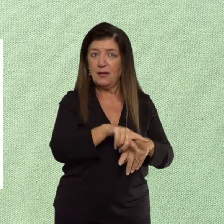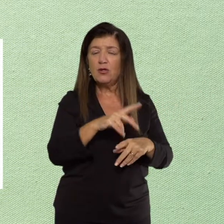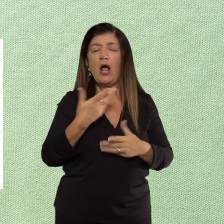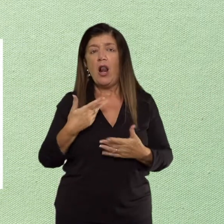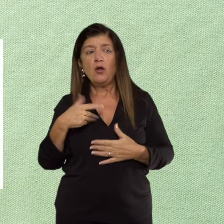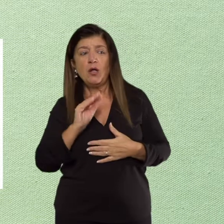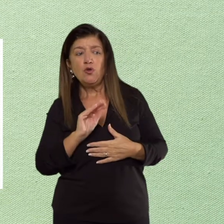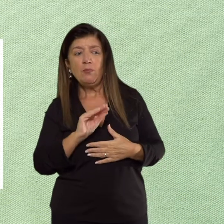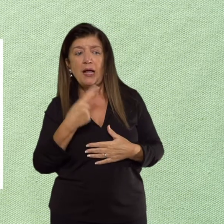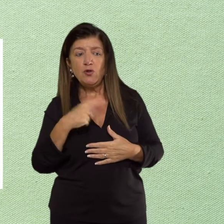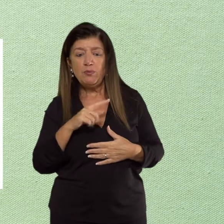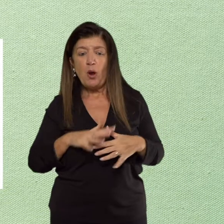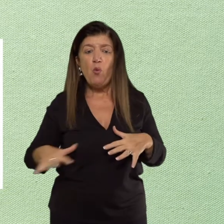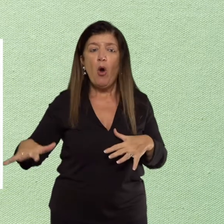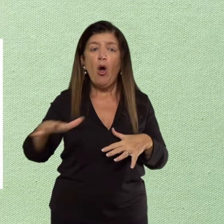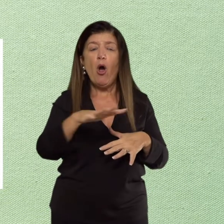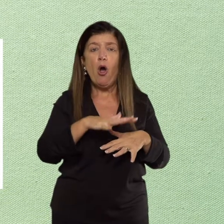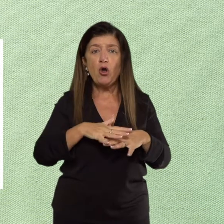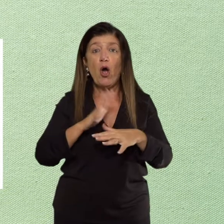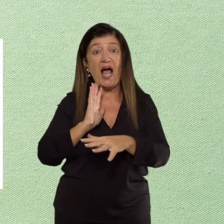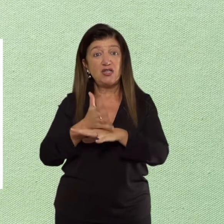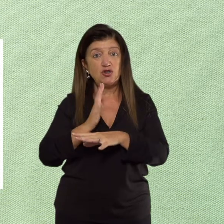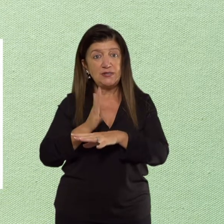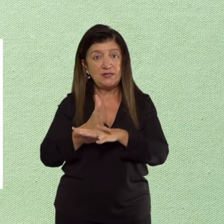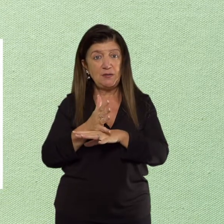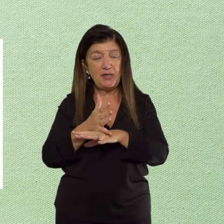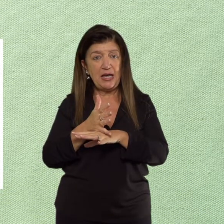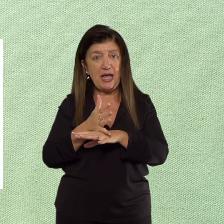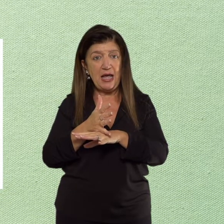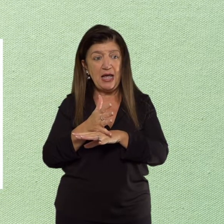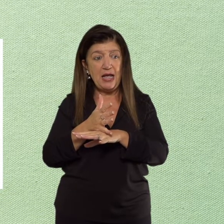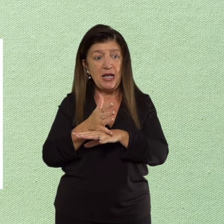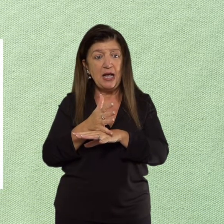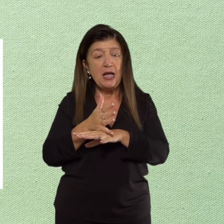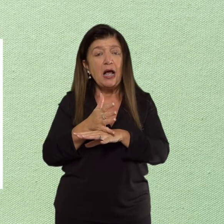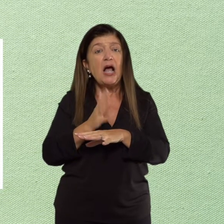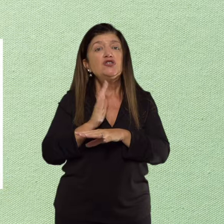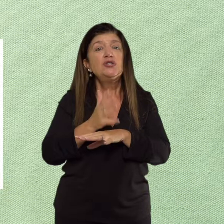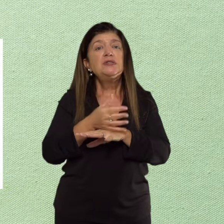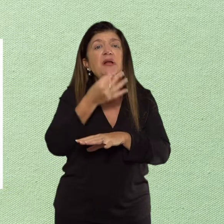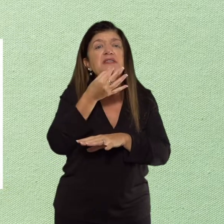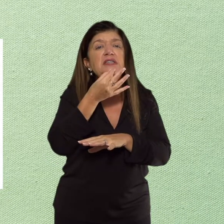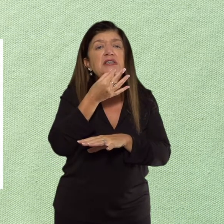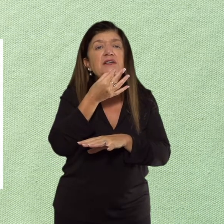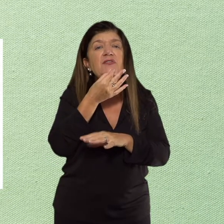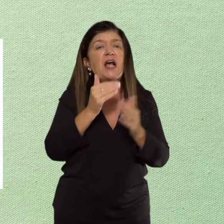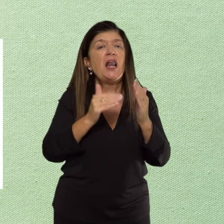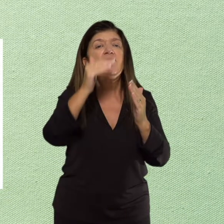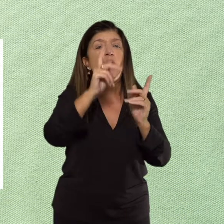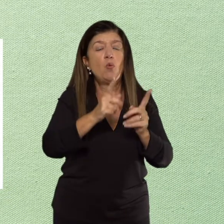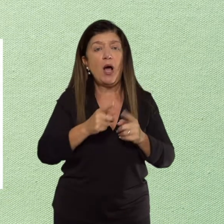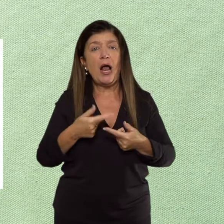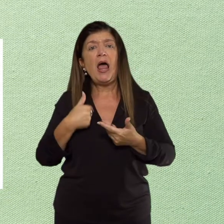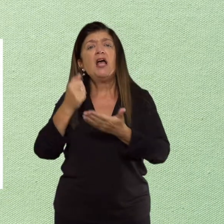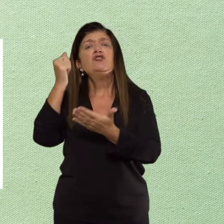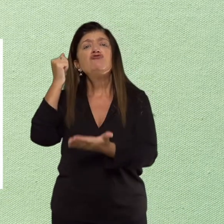un luogo viene considerato accessibile, chi si occupa di certificarlo in quanto accessibile? Allora, una certificazione, in